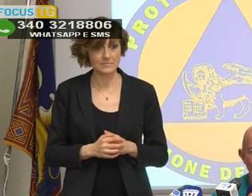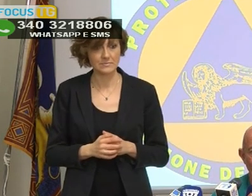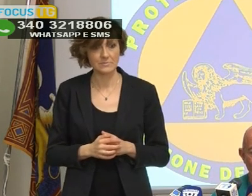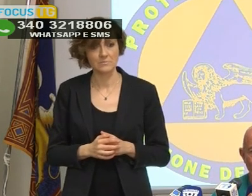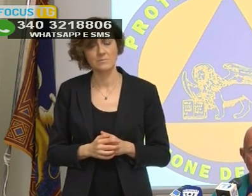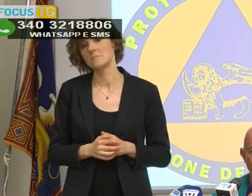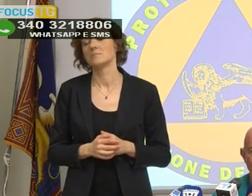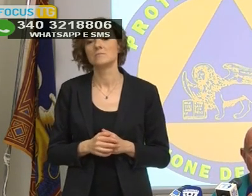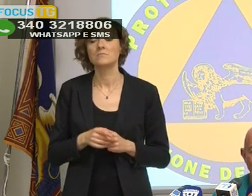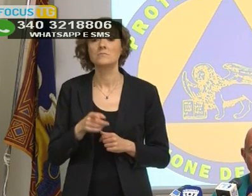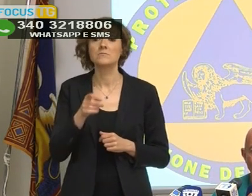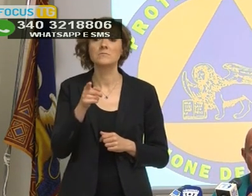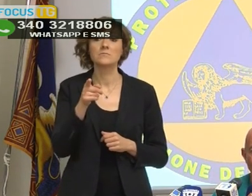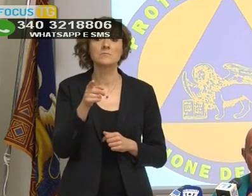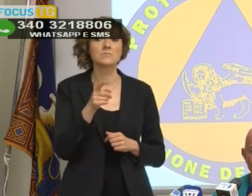Prego.